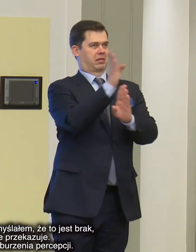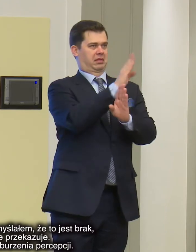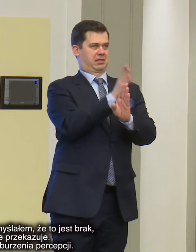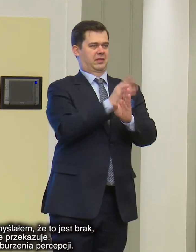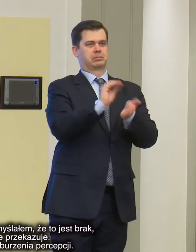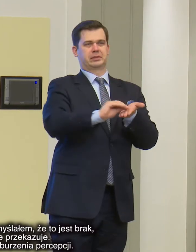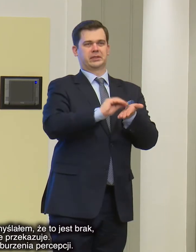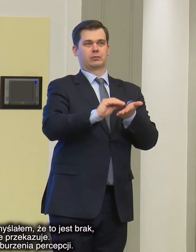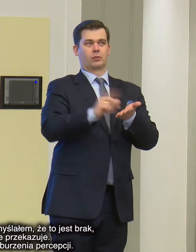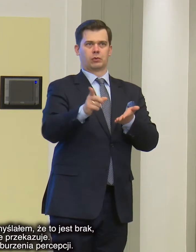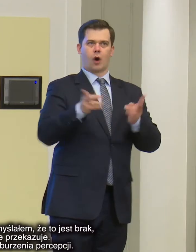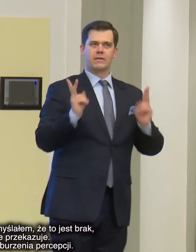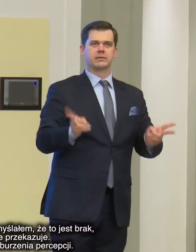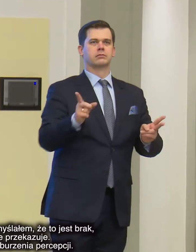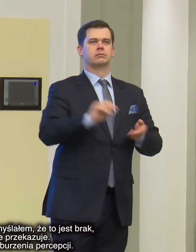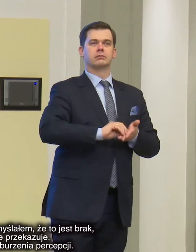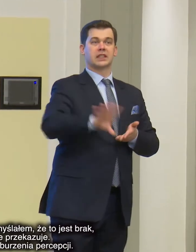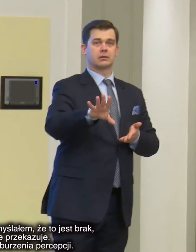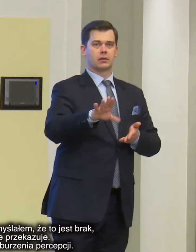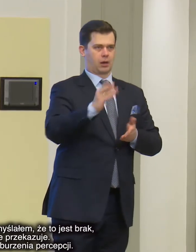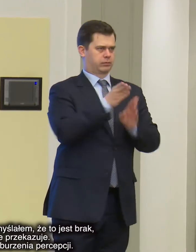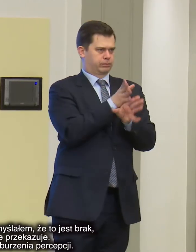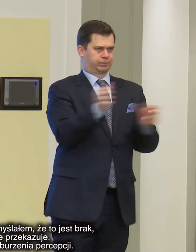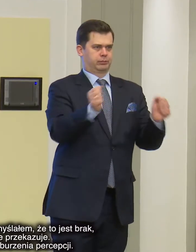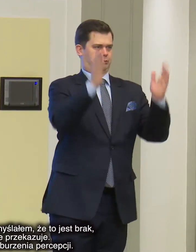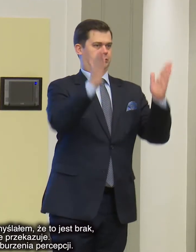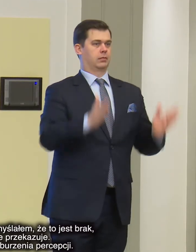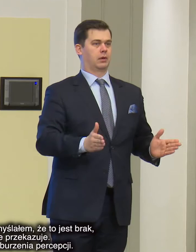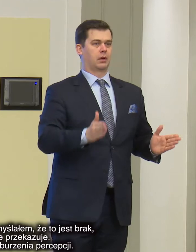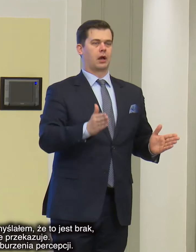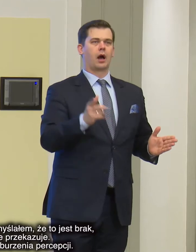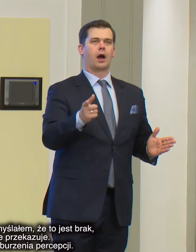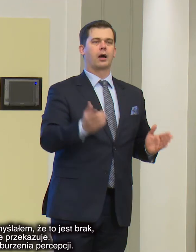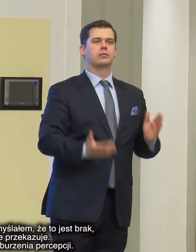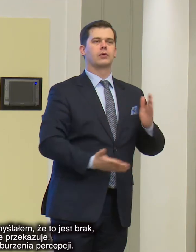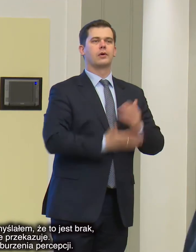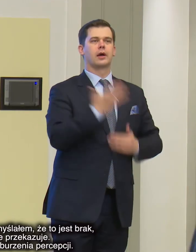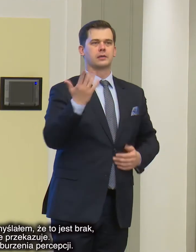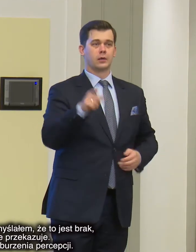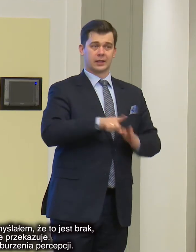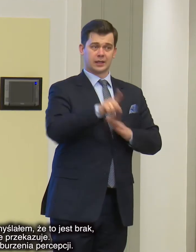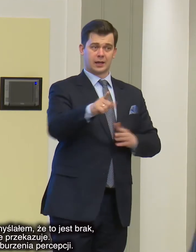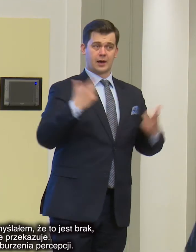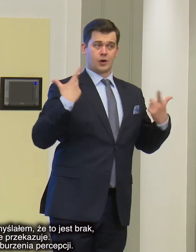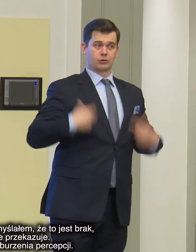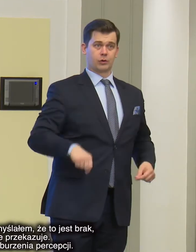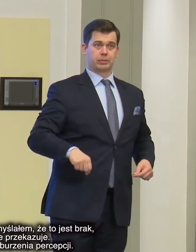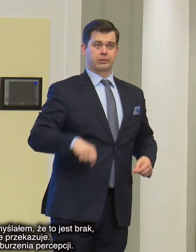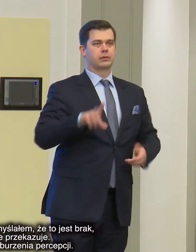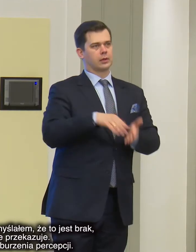sformatować pisma, które przekazuje. Tymczasem jest to bardzo istotne z punktu widzenia osób, które